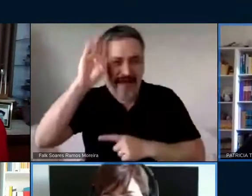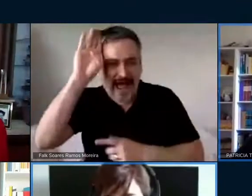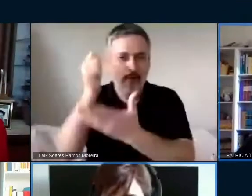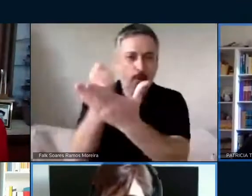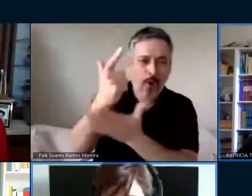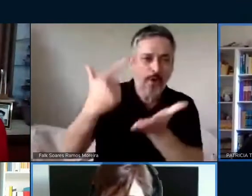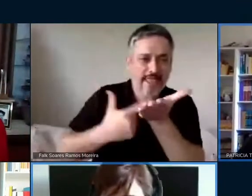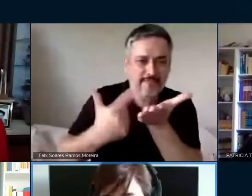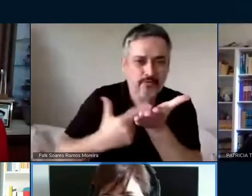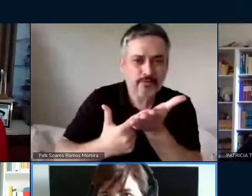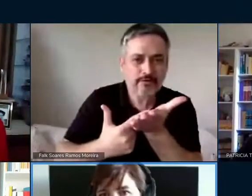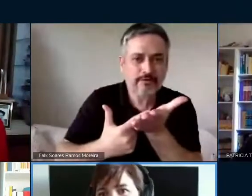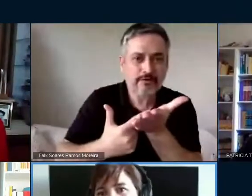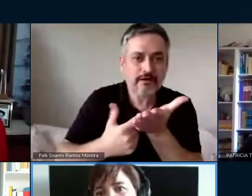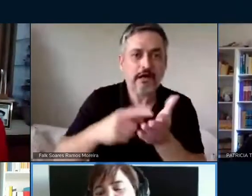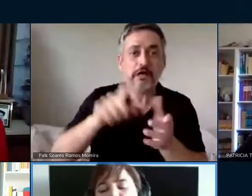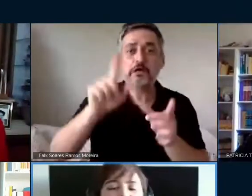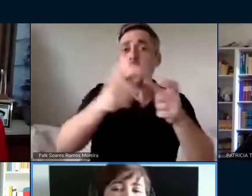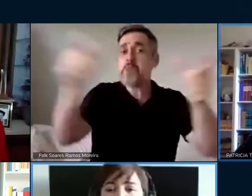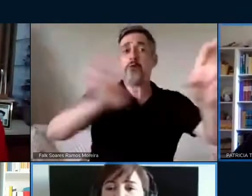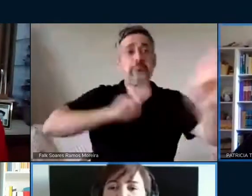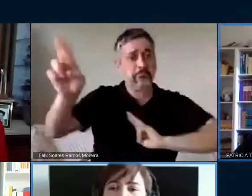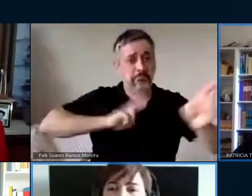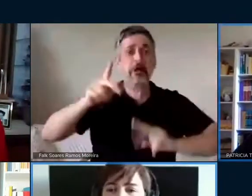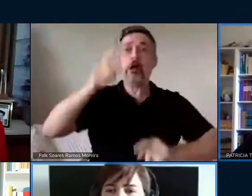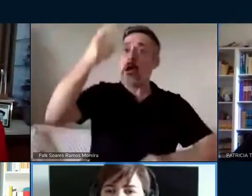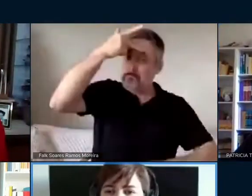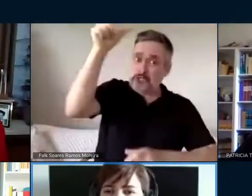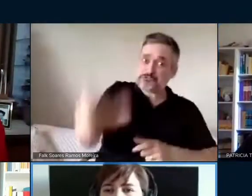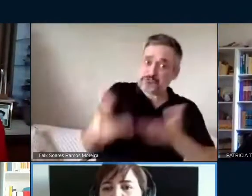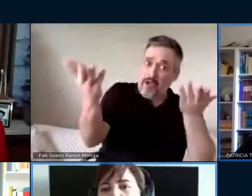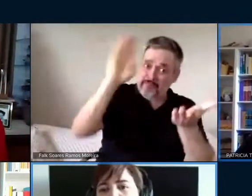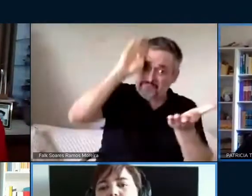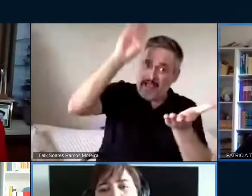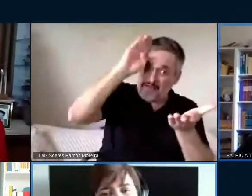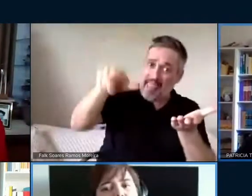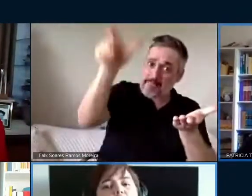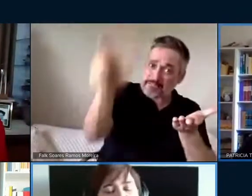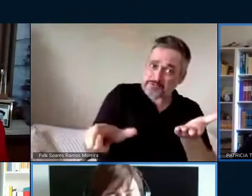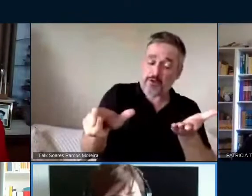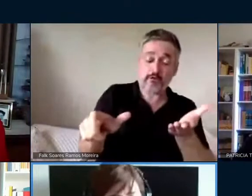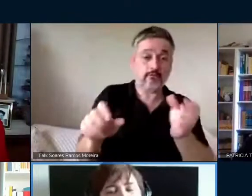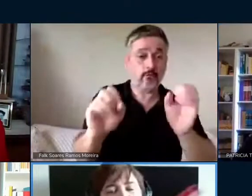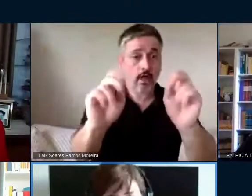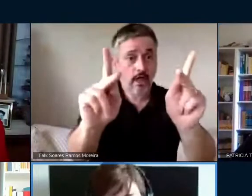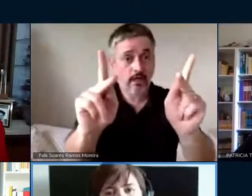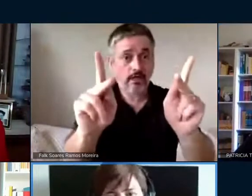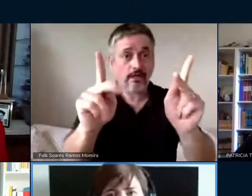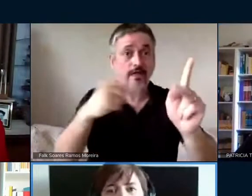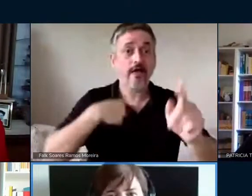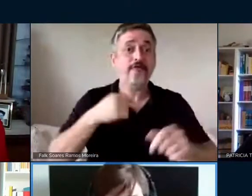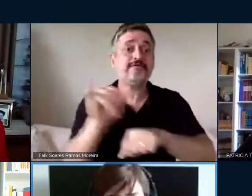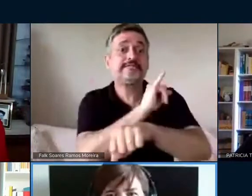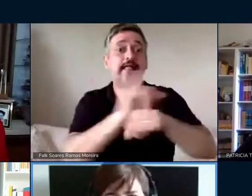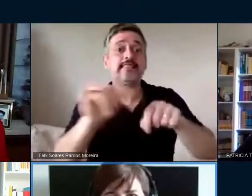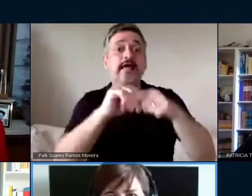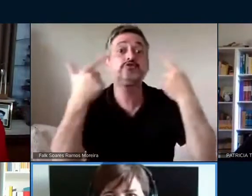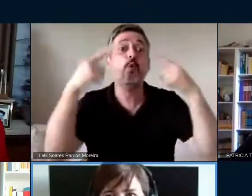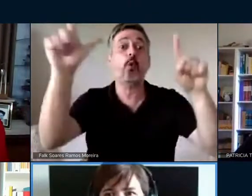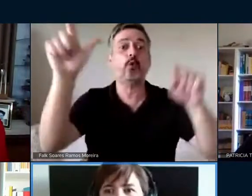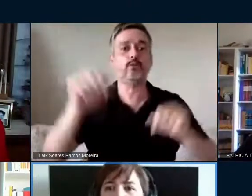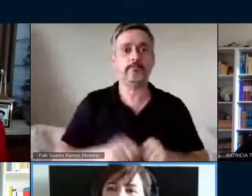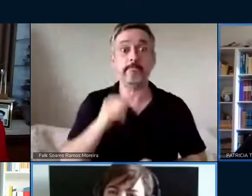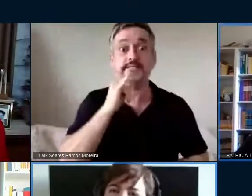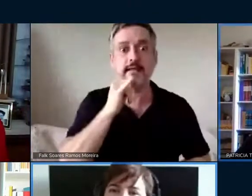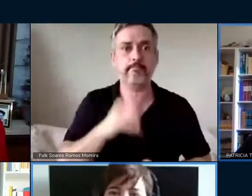objeto coisa, então, o Falk comprou o livro. Ah, não, ó, Falk, Falk é pessoa, o exemplo que foi